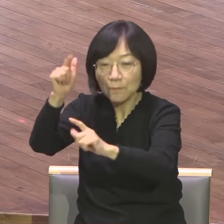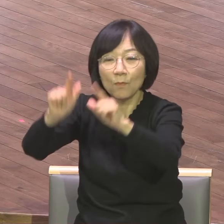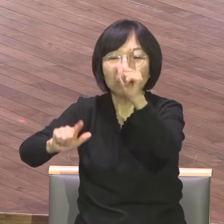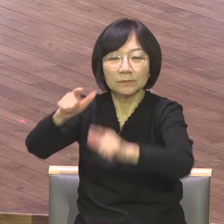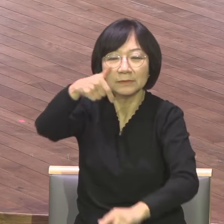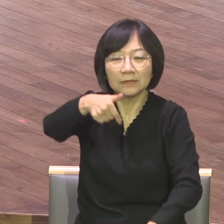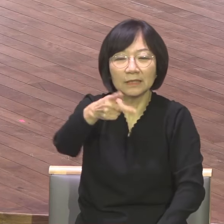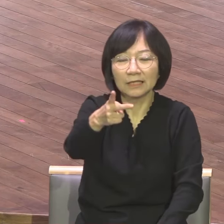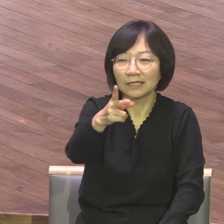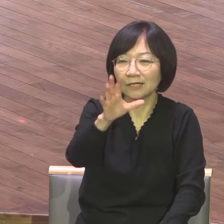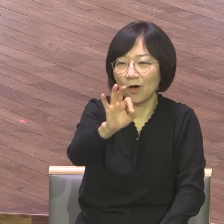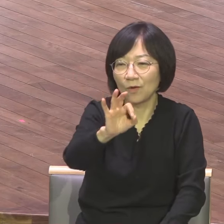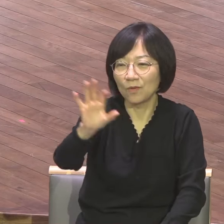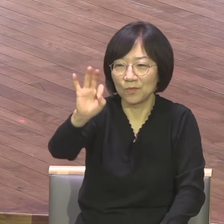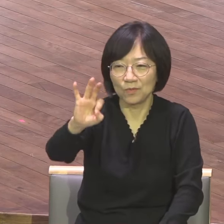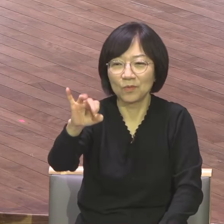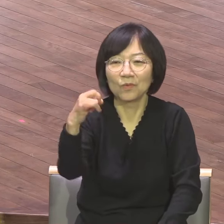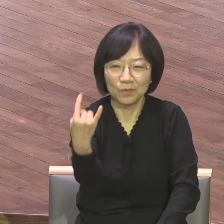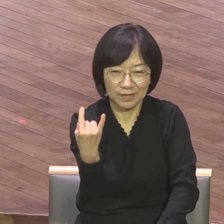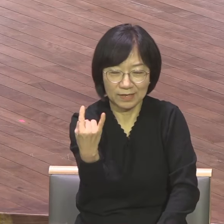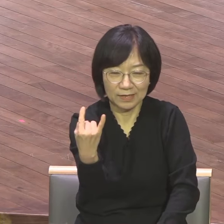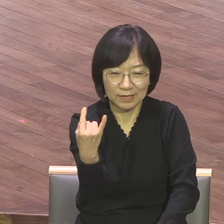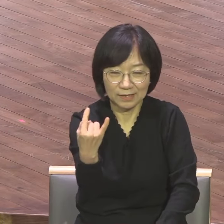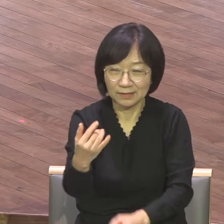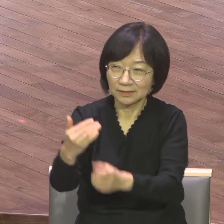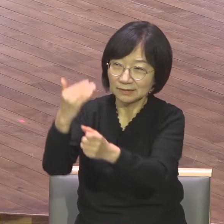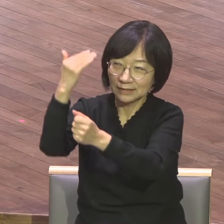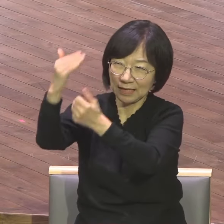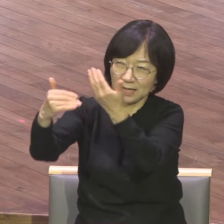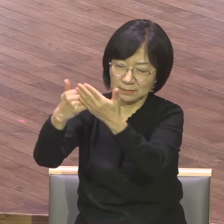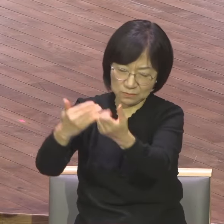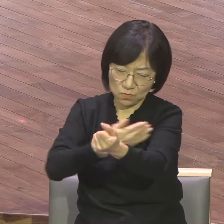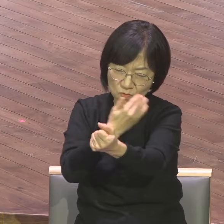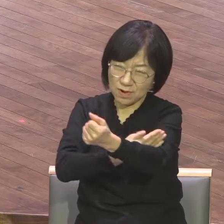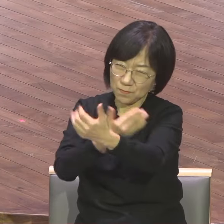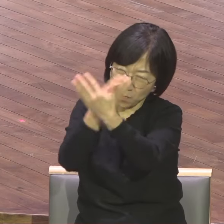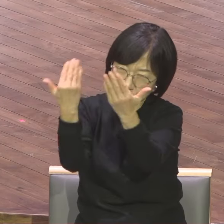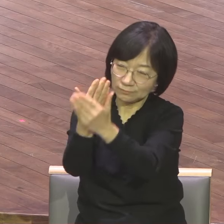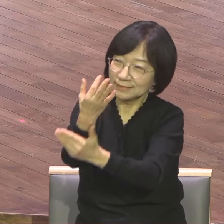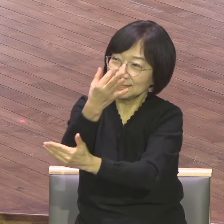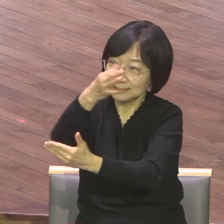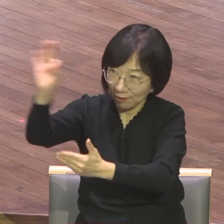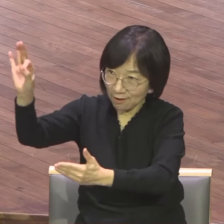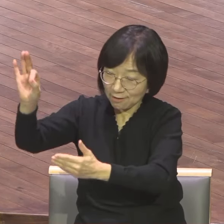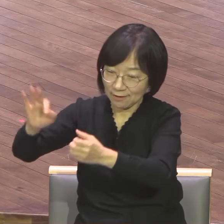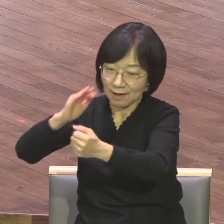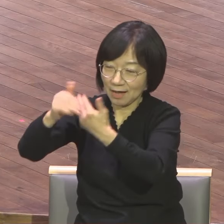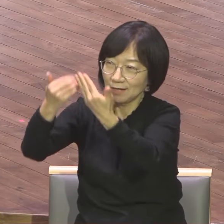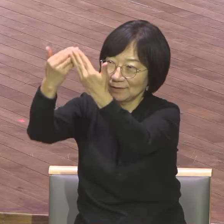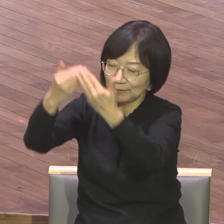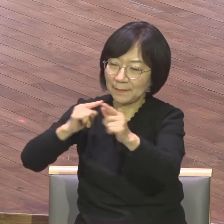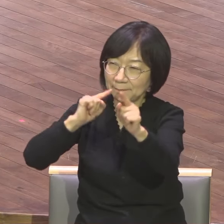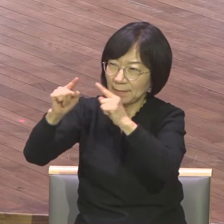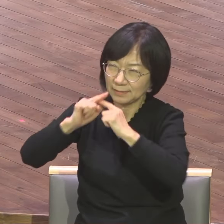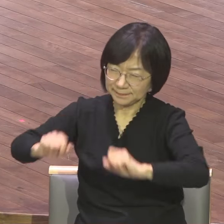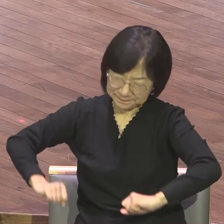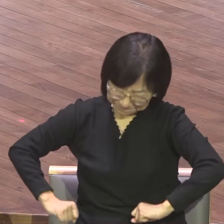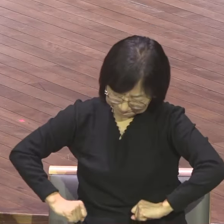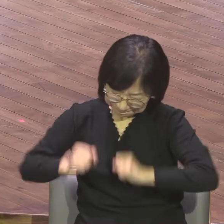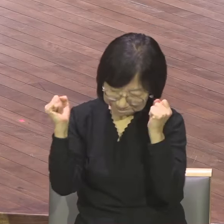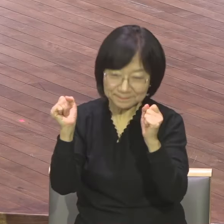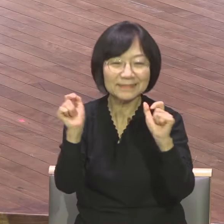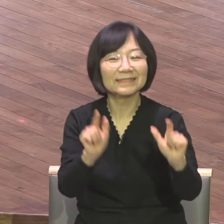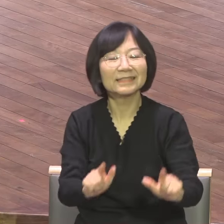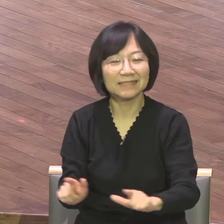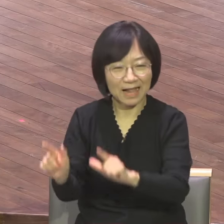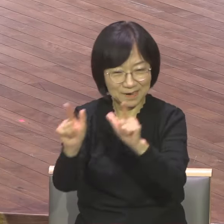다시 말해서 하나님의 절대 주권을 인정하면서 그 말씀에 전적으로 순종하는 삶을